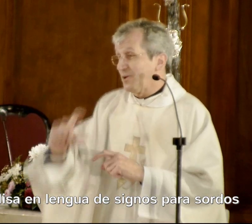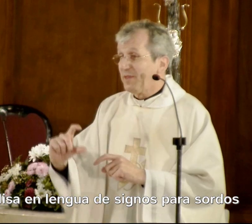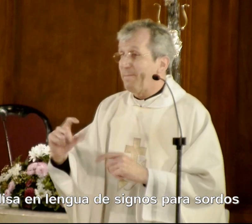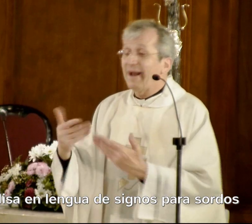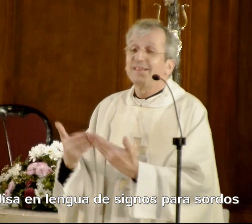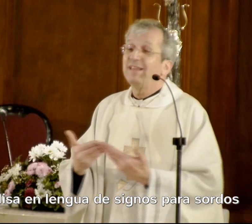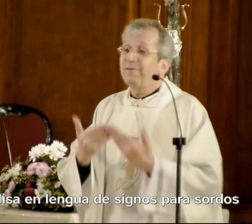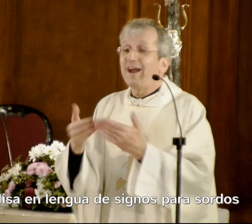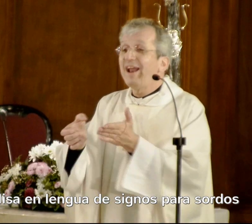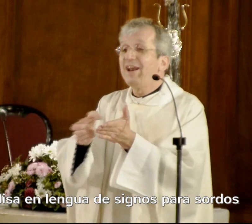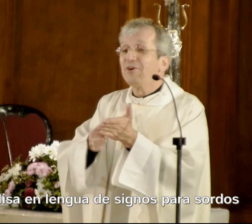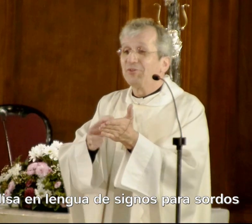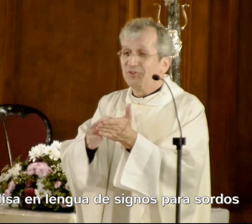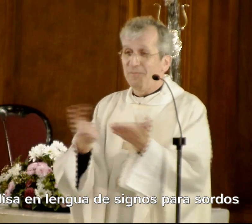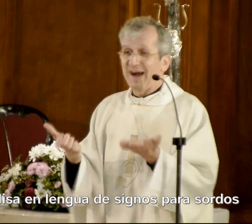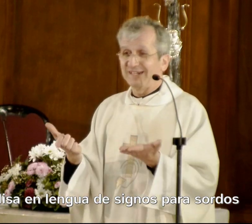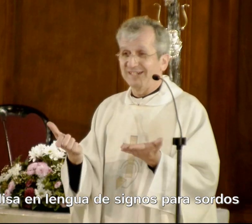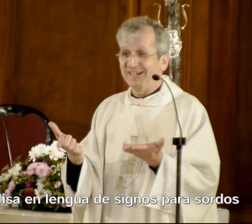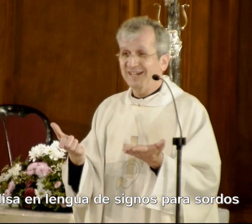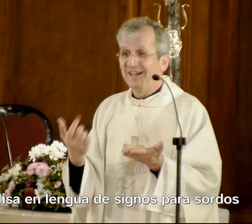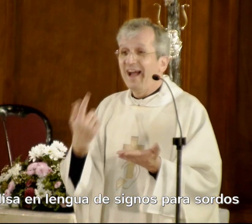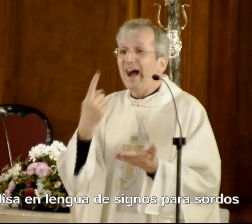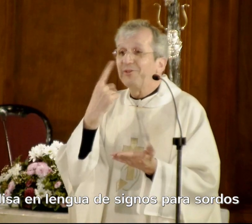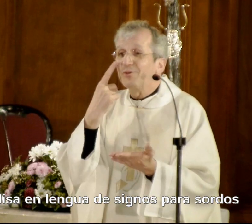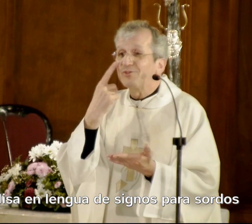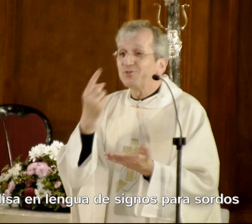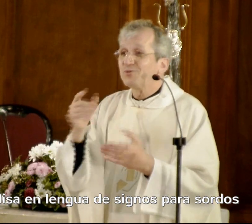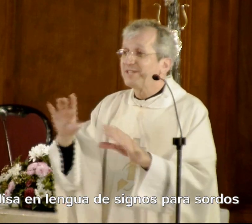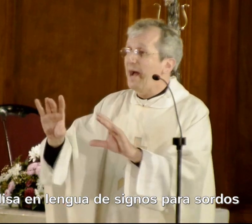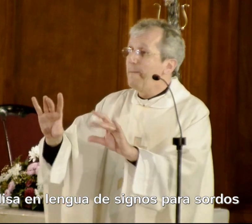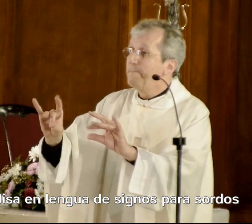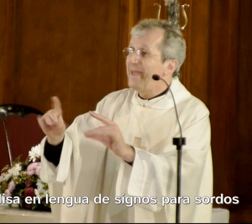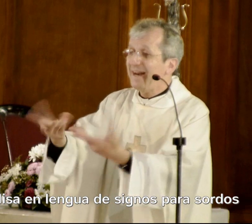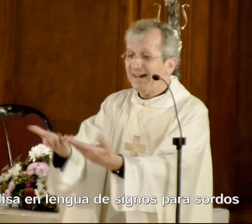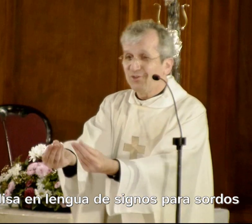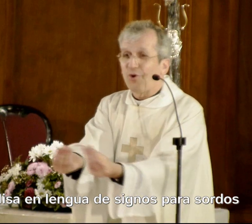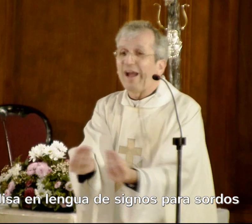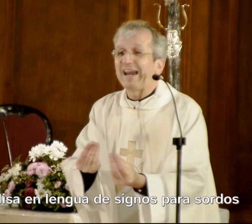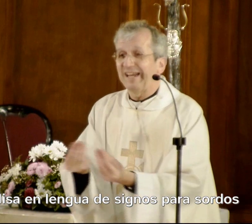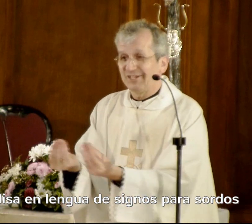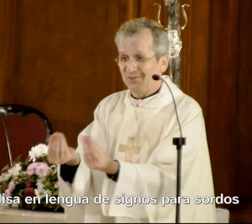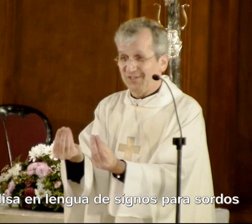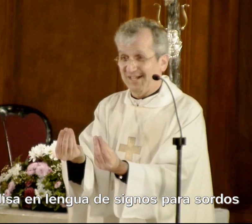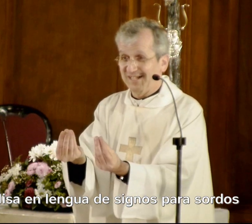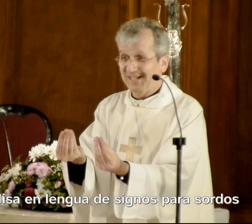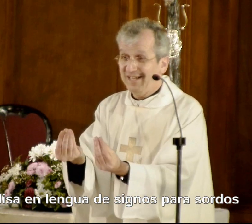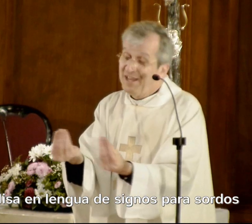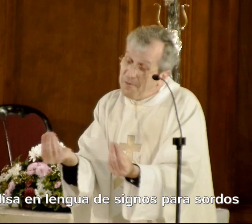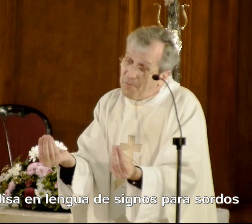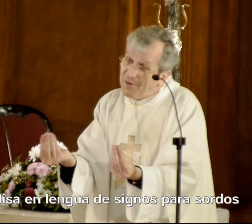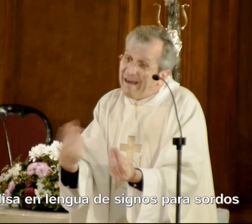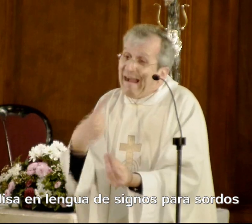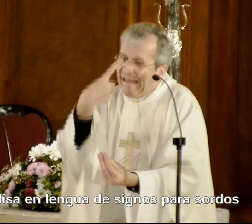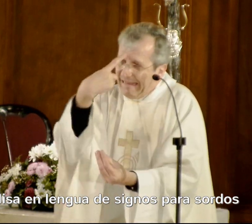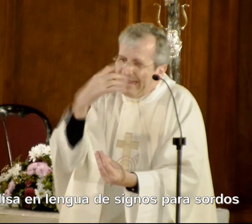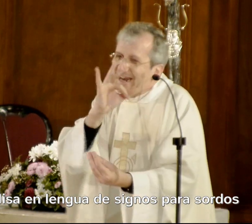segunda parte del Evangelio, Tomás, a todos nos gusta ver, tocar las cosas. Bueno, hay que tener